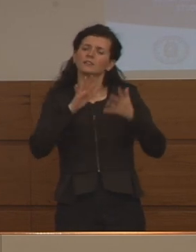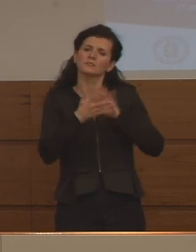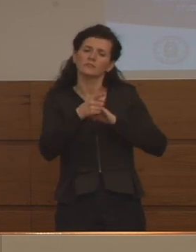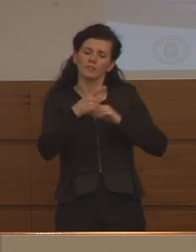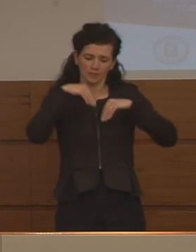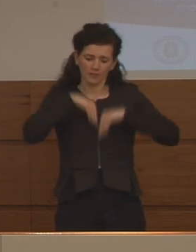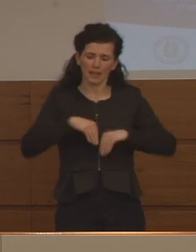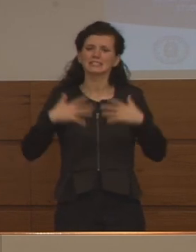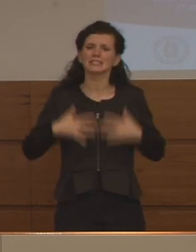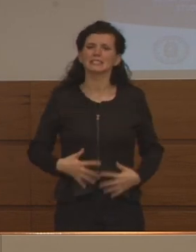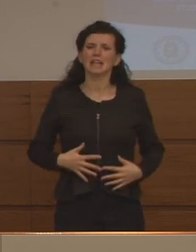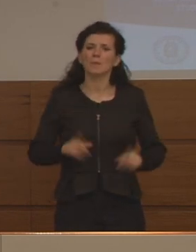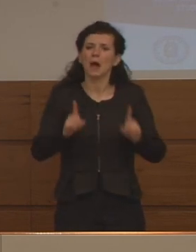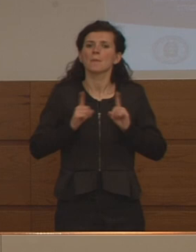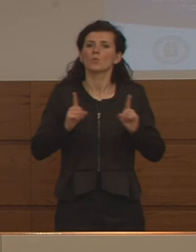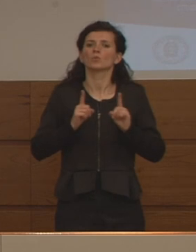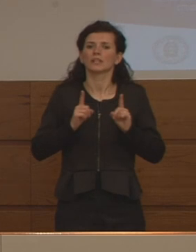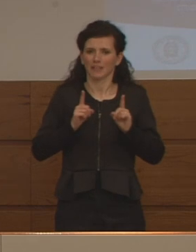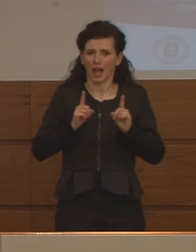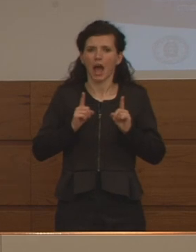sistema immunitario